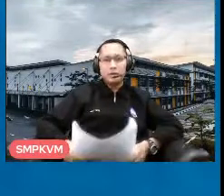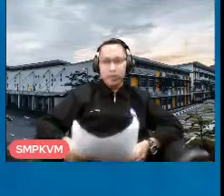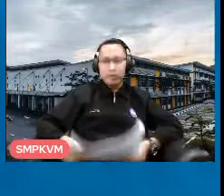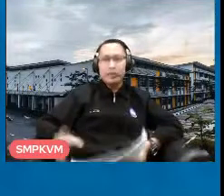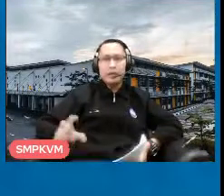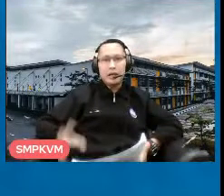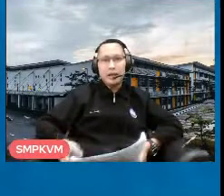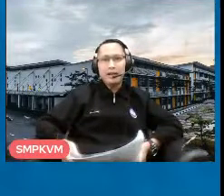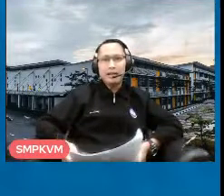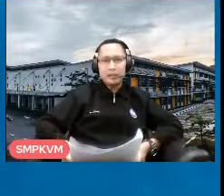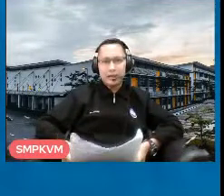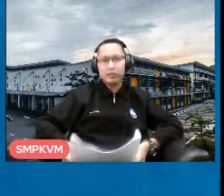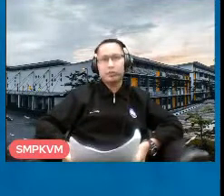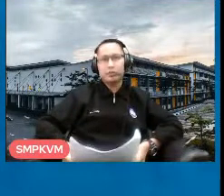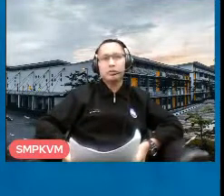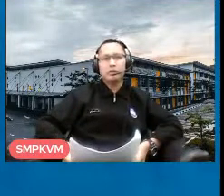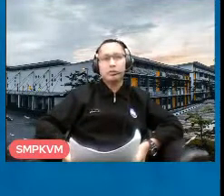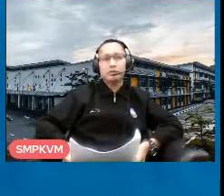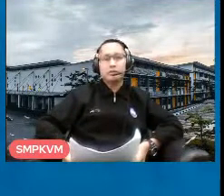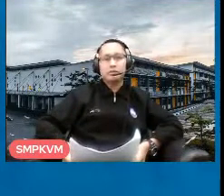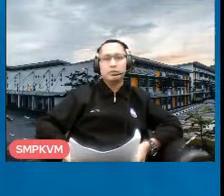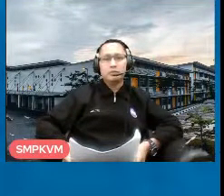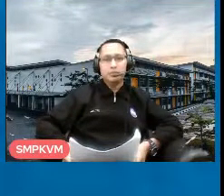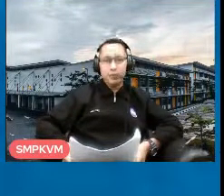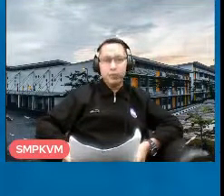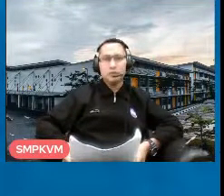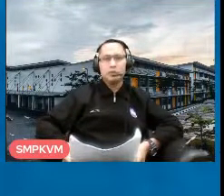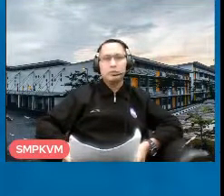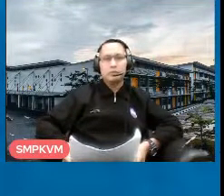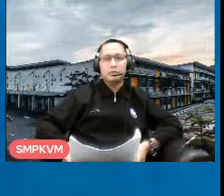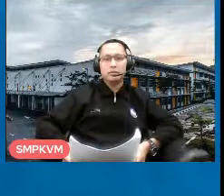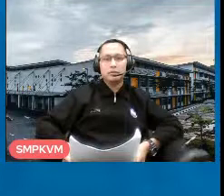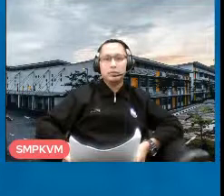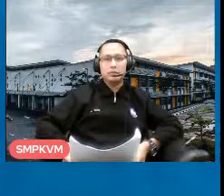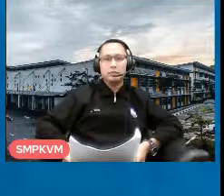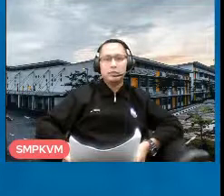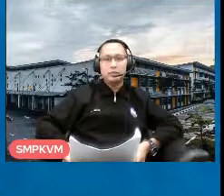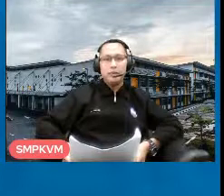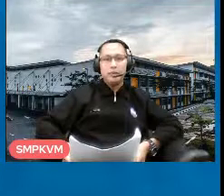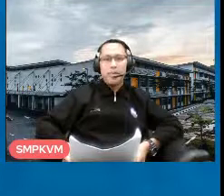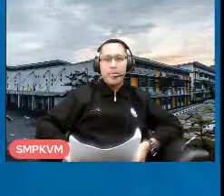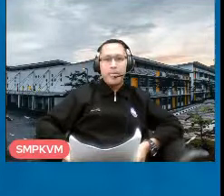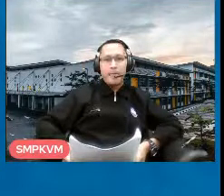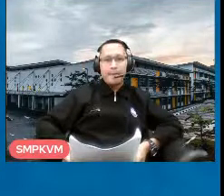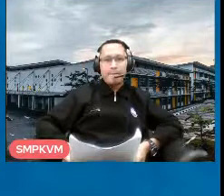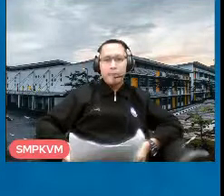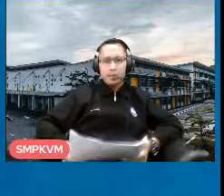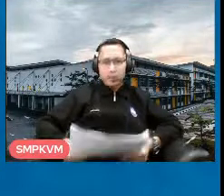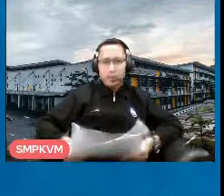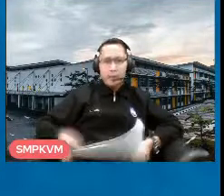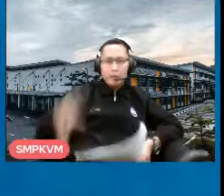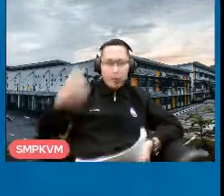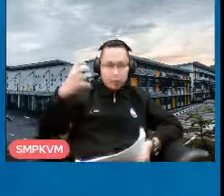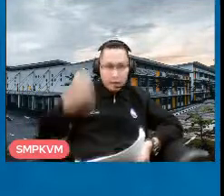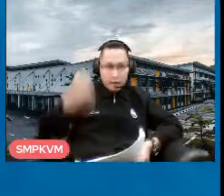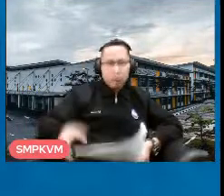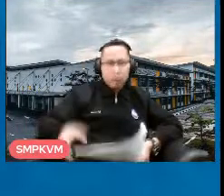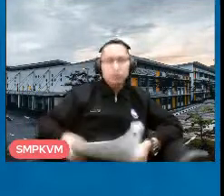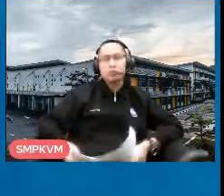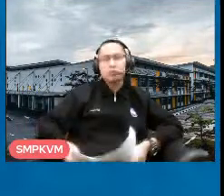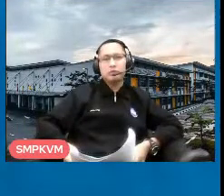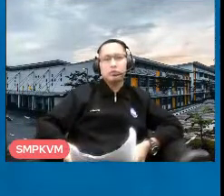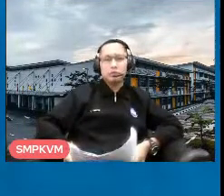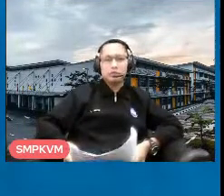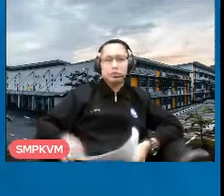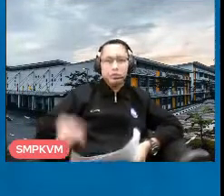enggak dilarang keras besok tuh coba kamu datang ke sini